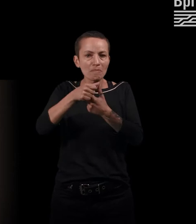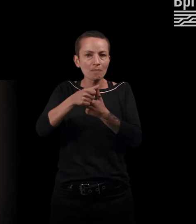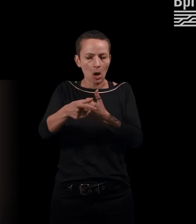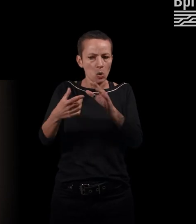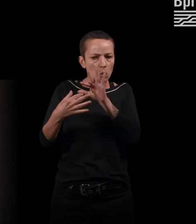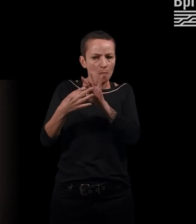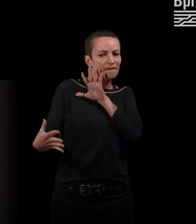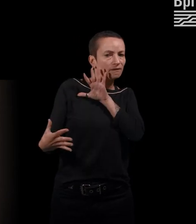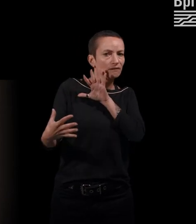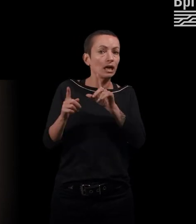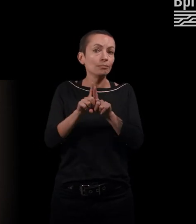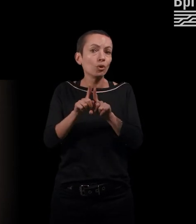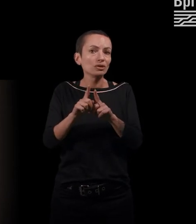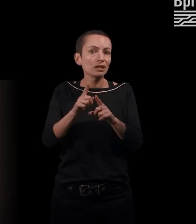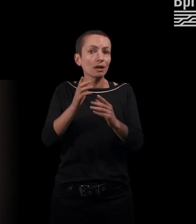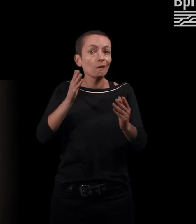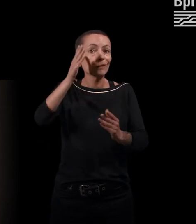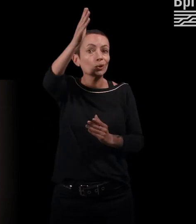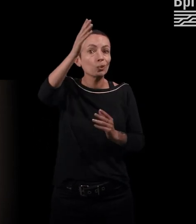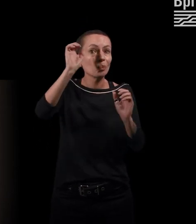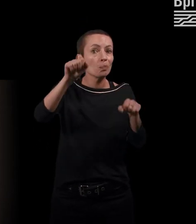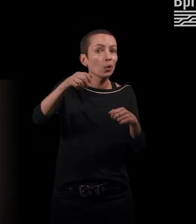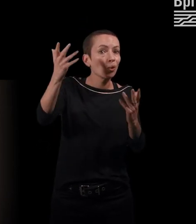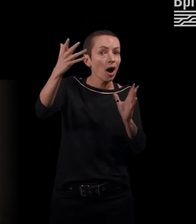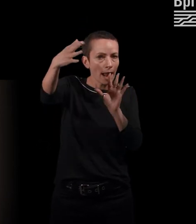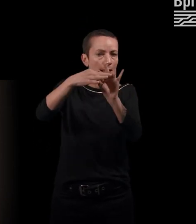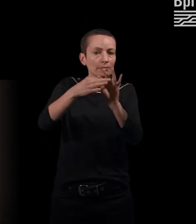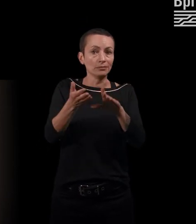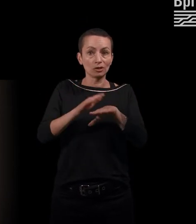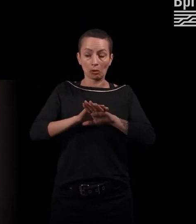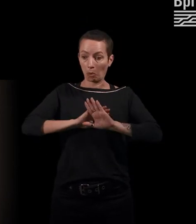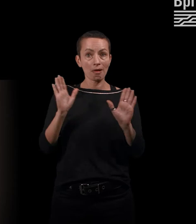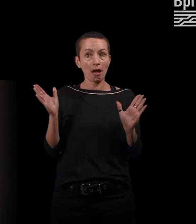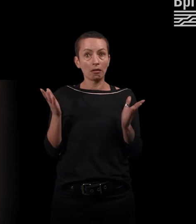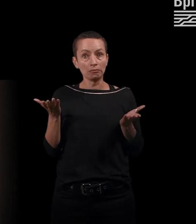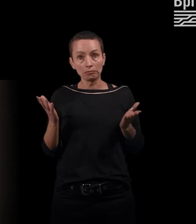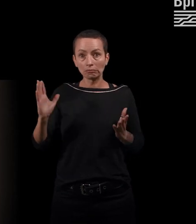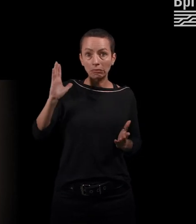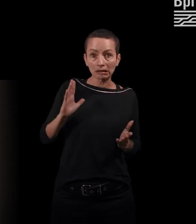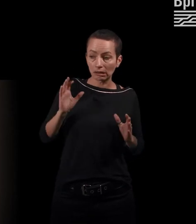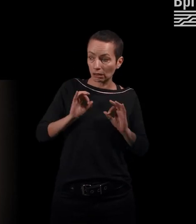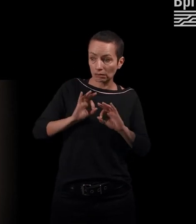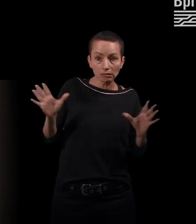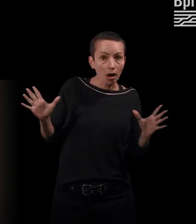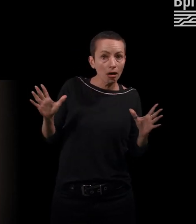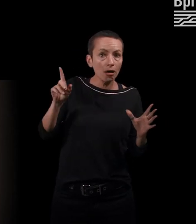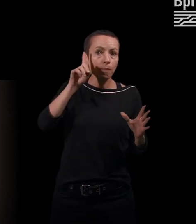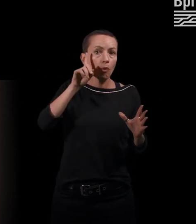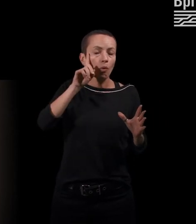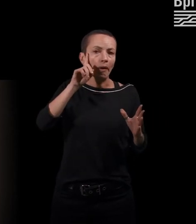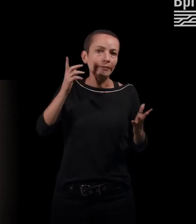avec son passé, mais elle se construit aussi avec un futur possible. Et là, plus rien, pas de passé, parce qu'on a bien du